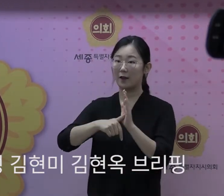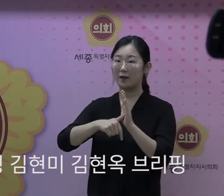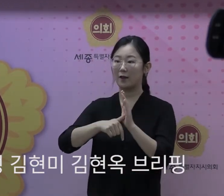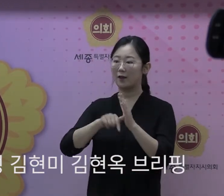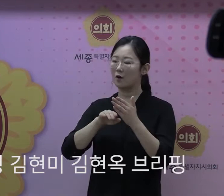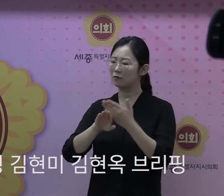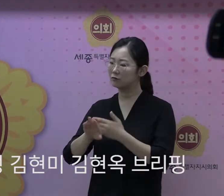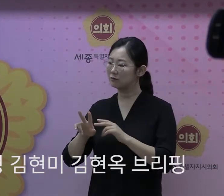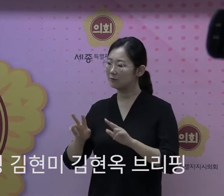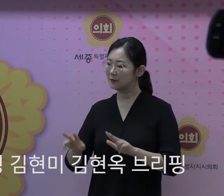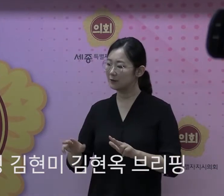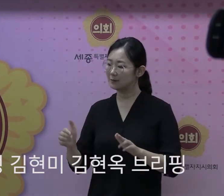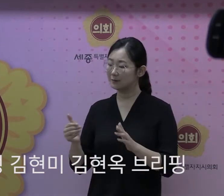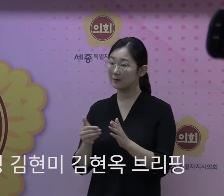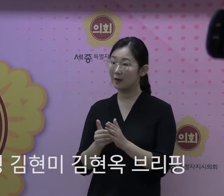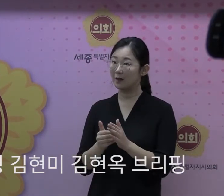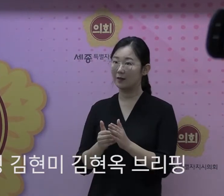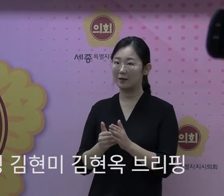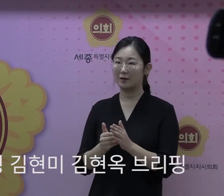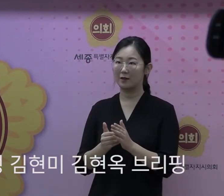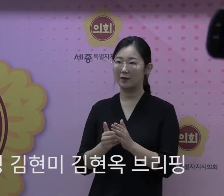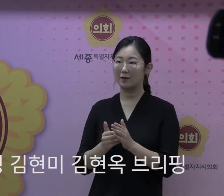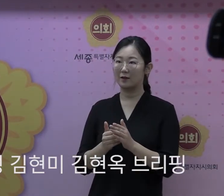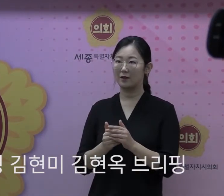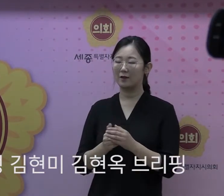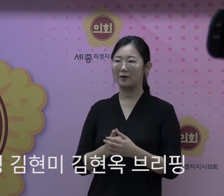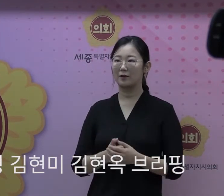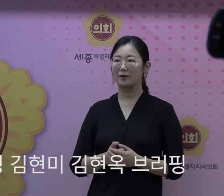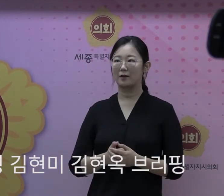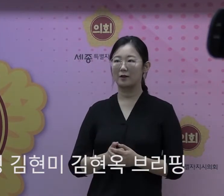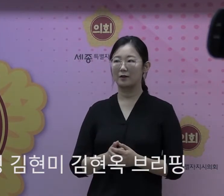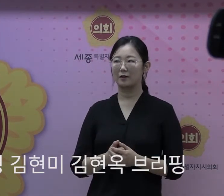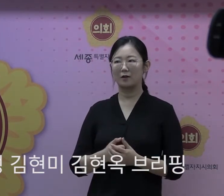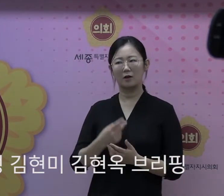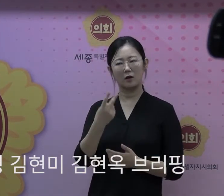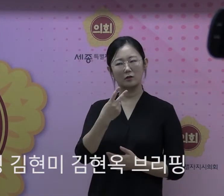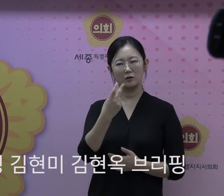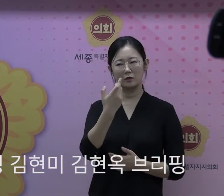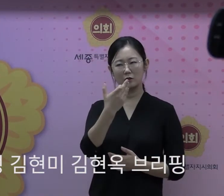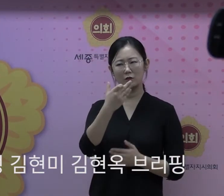20년도 이용서 출입국장이 이제 19년도에 와가지고